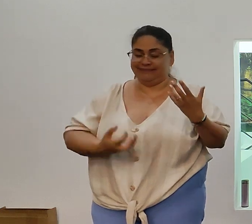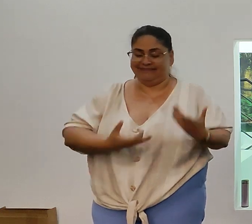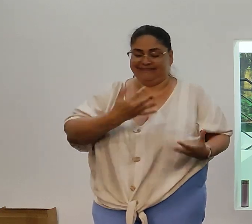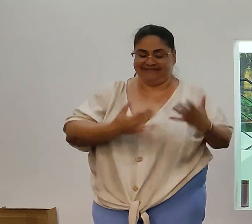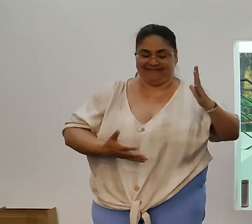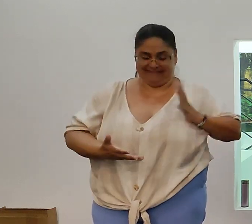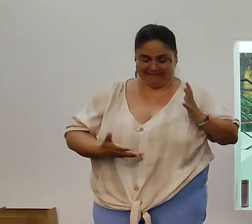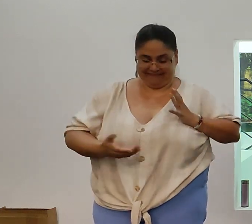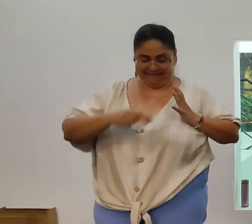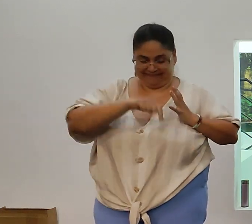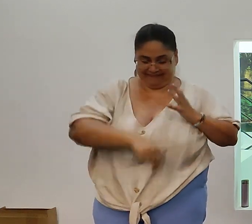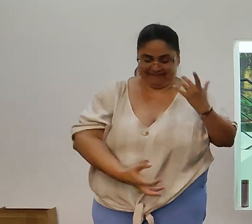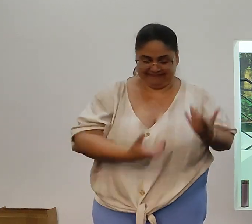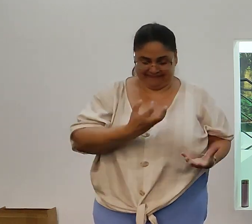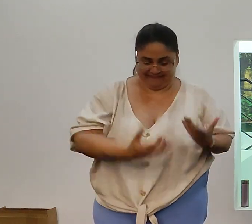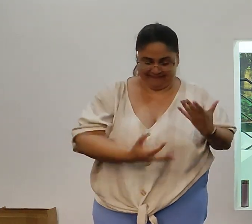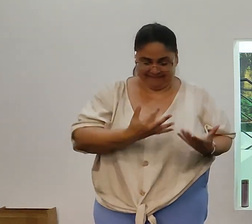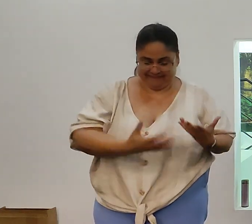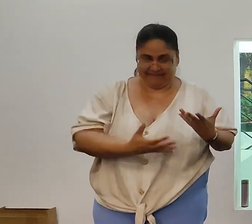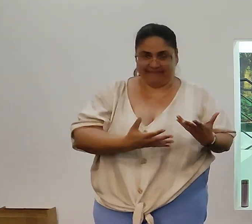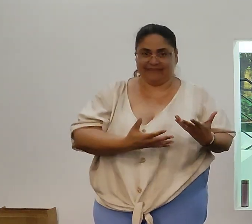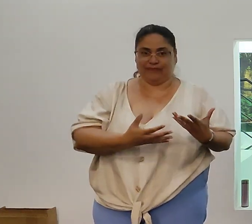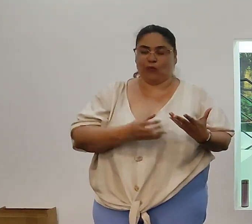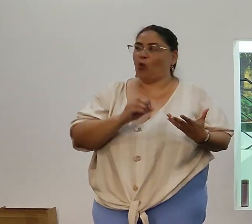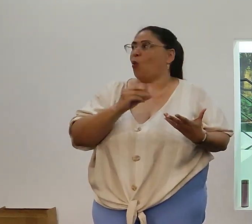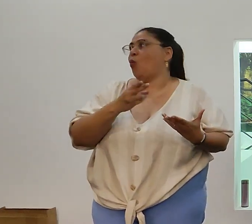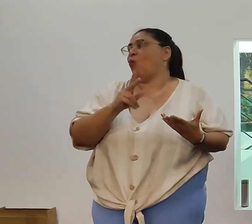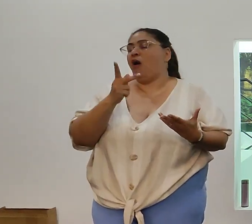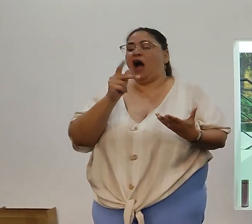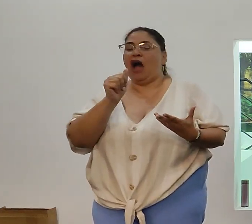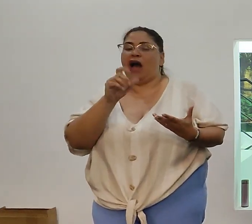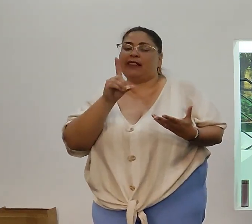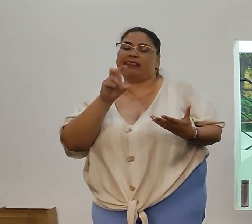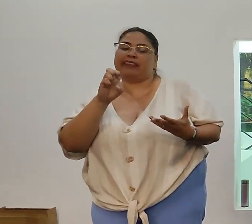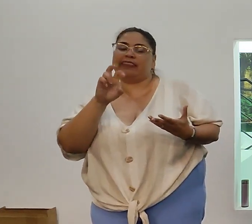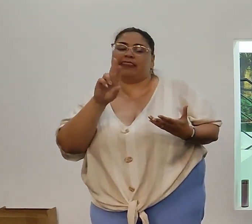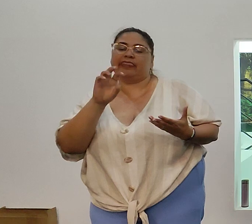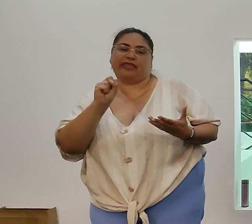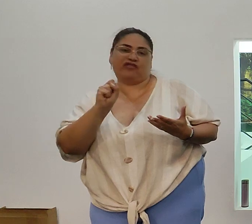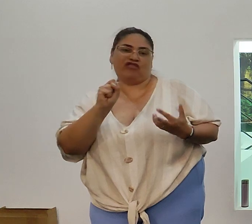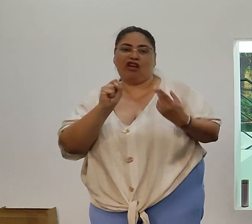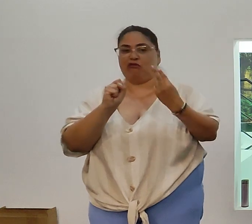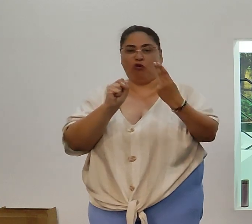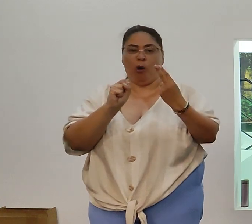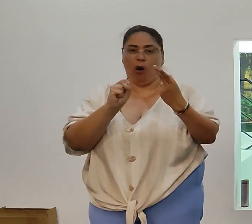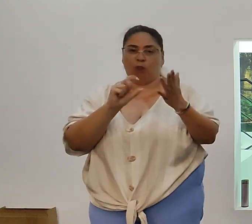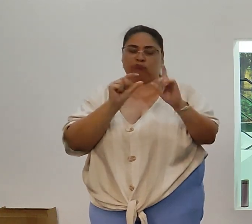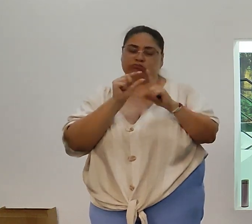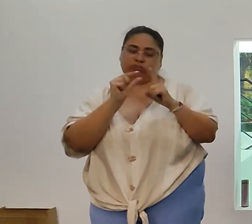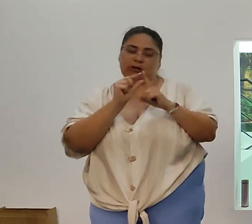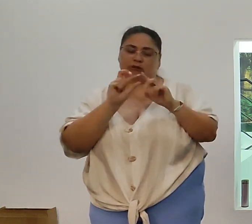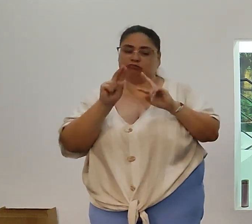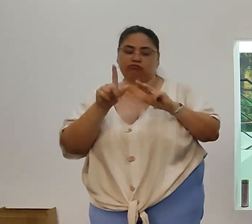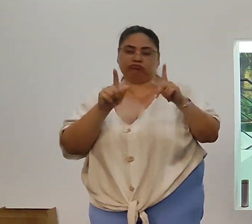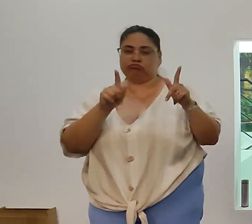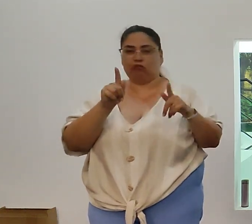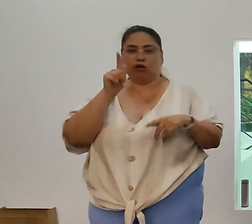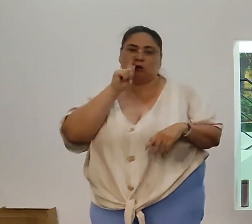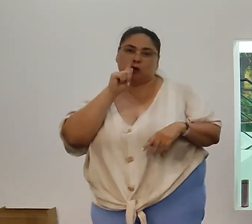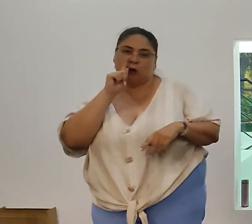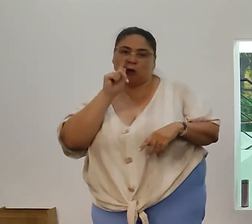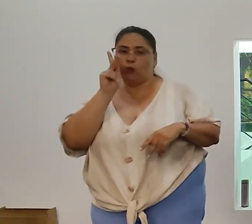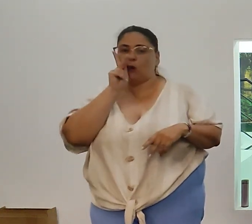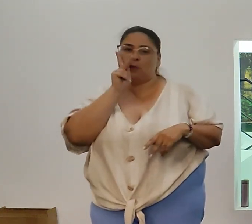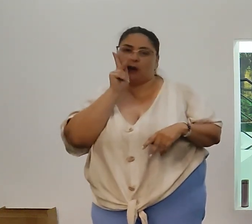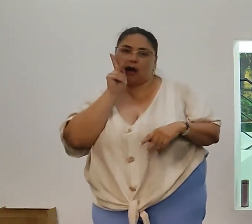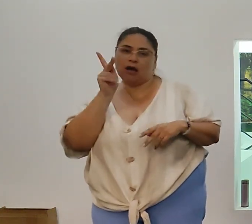o rico ao chegar no inferno, ou Hades, né? Hades e inferno, eles se equivalem. Tanto no grego como no hebraico